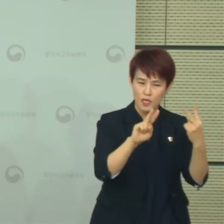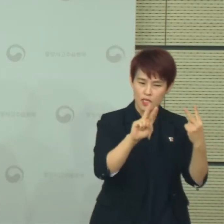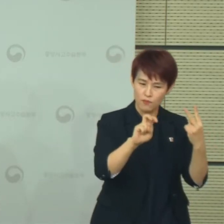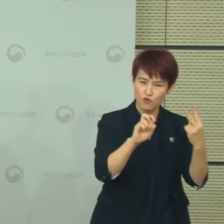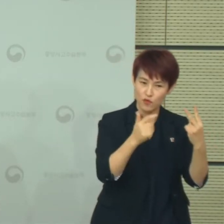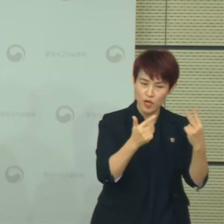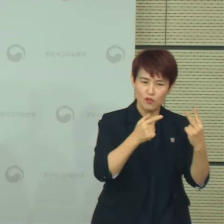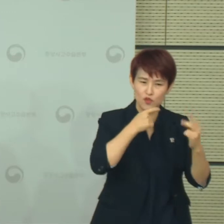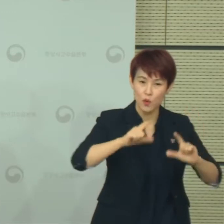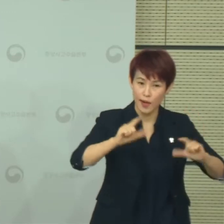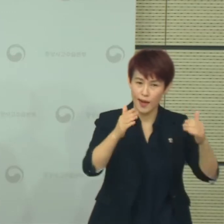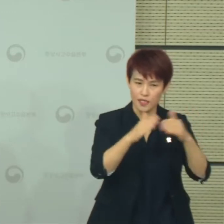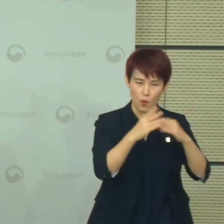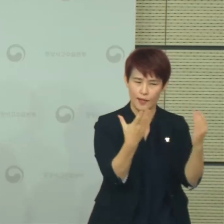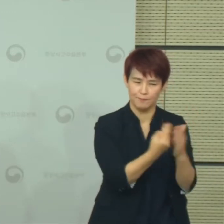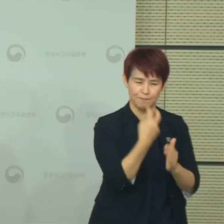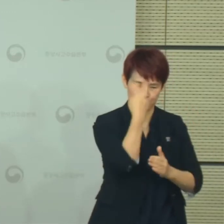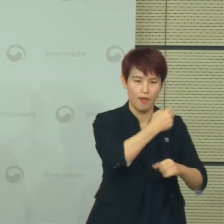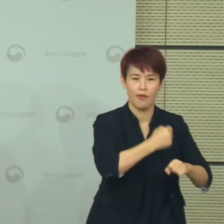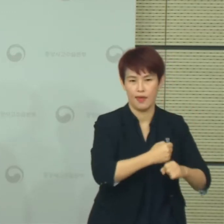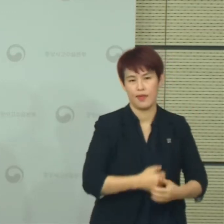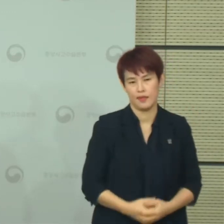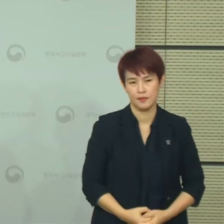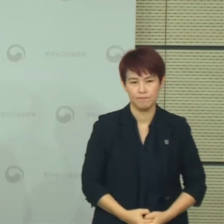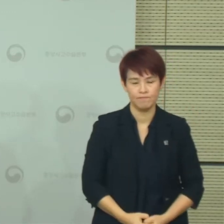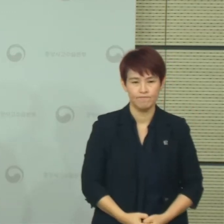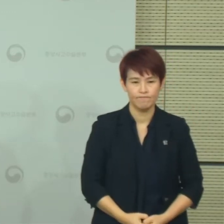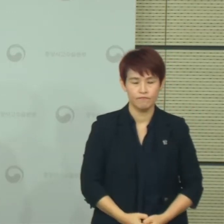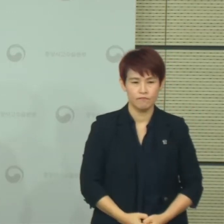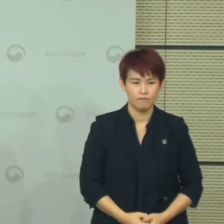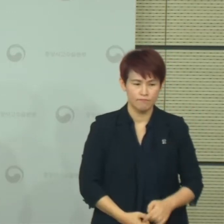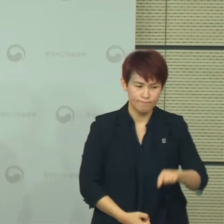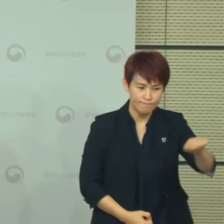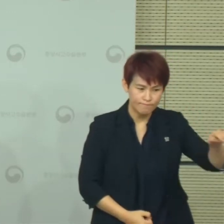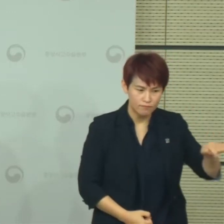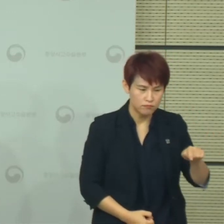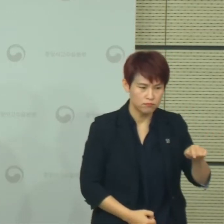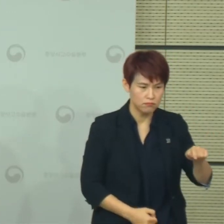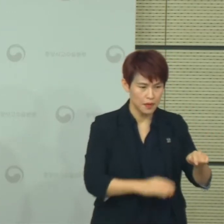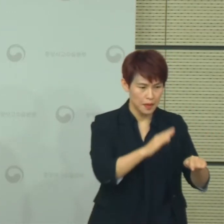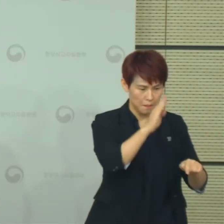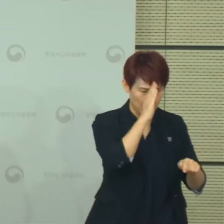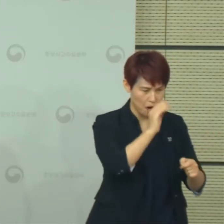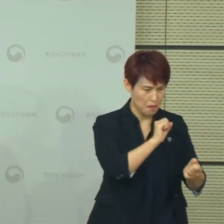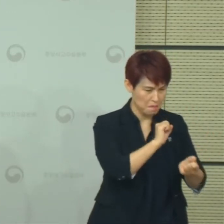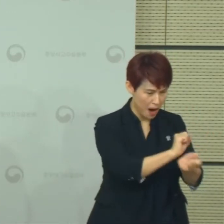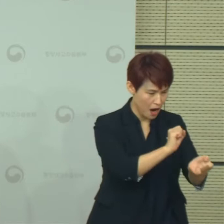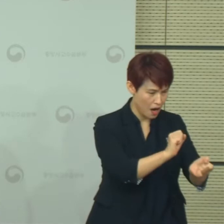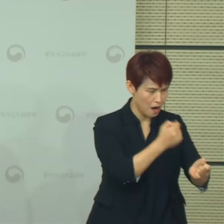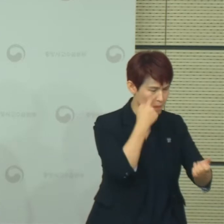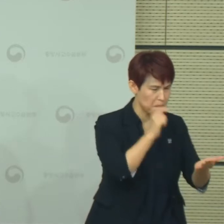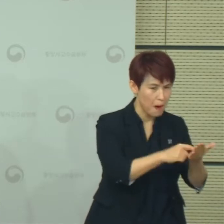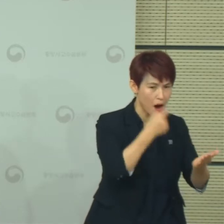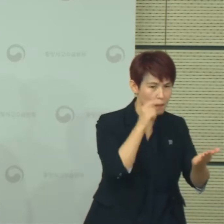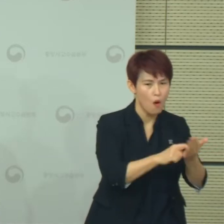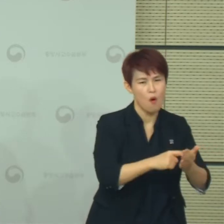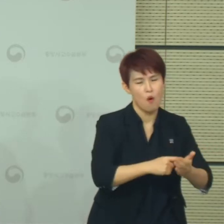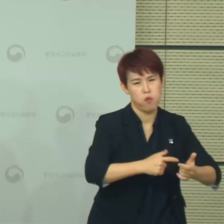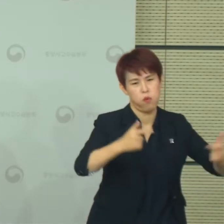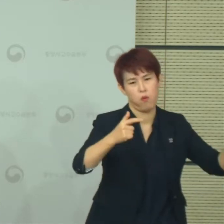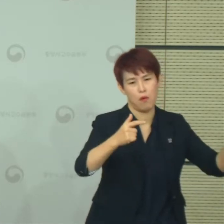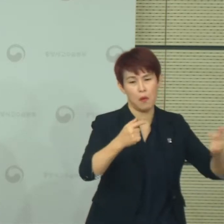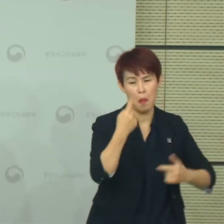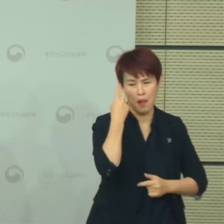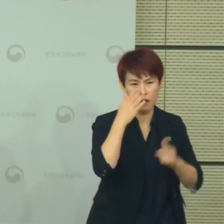26일 수요일까지 완료할 것으로 보입니다. 이들의 경우 확진 환자가 다수 나타나고 있어 최근 며칠